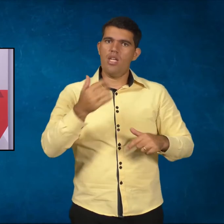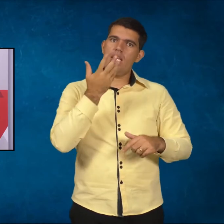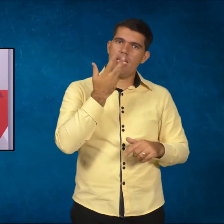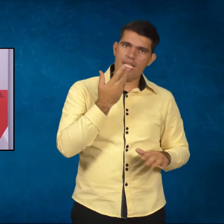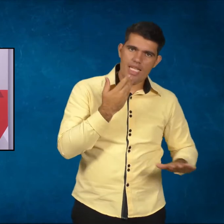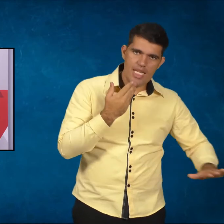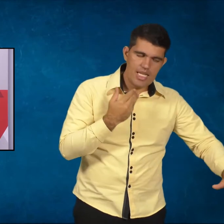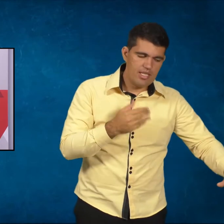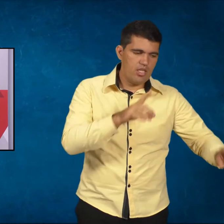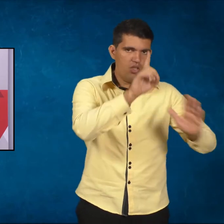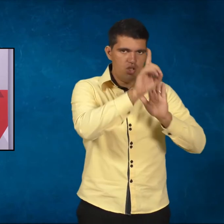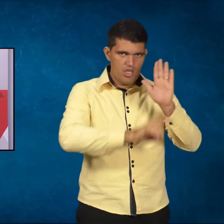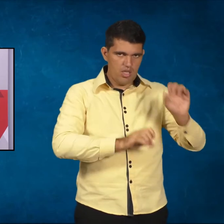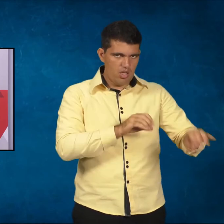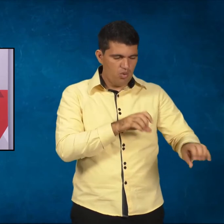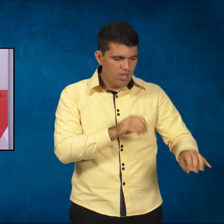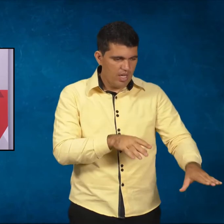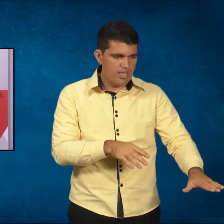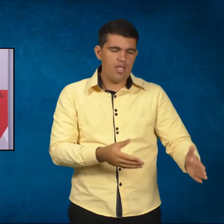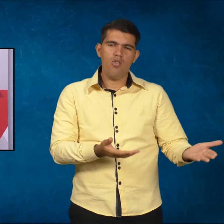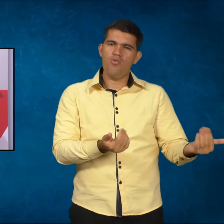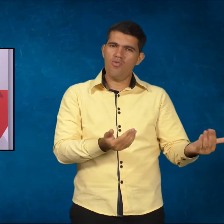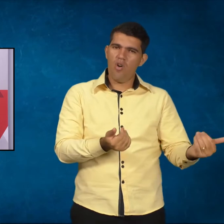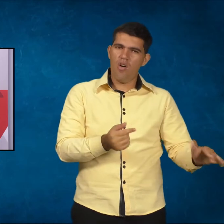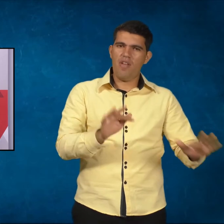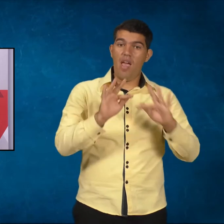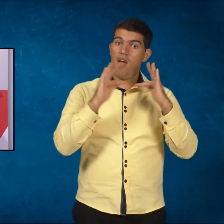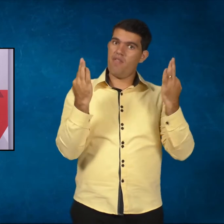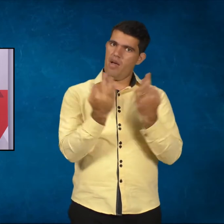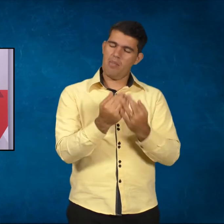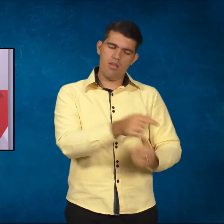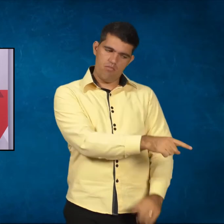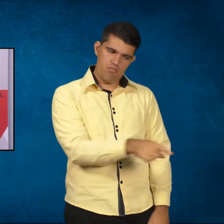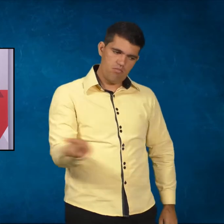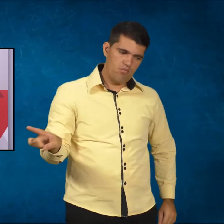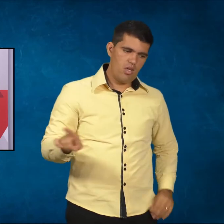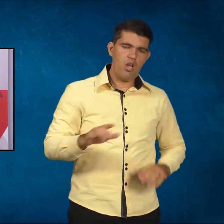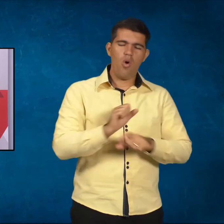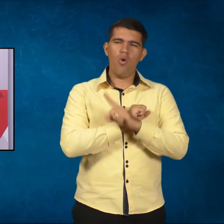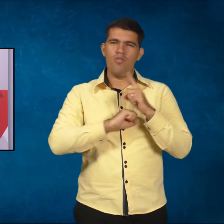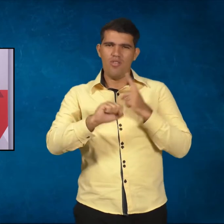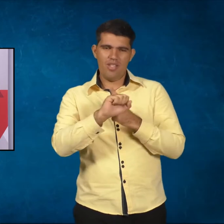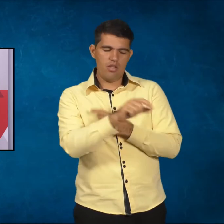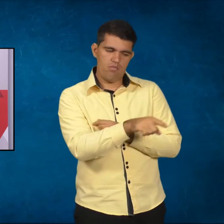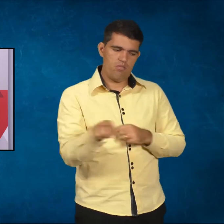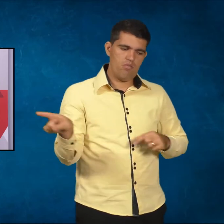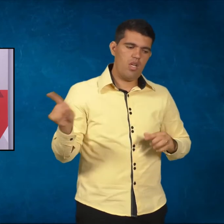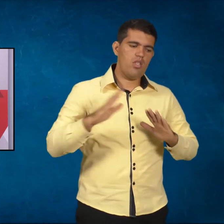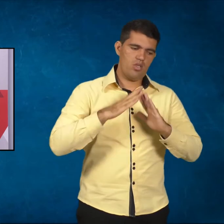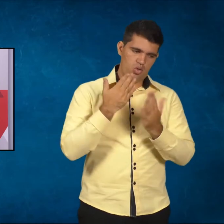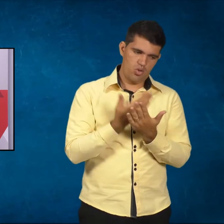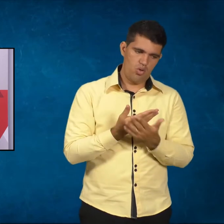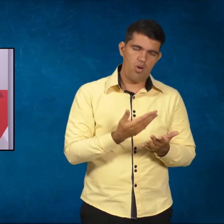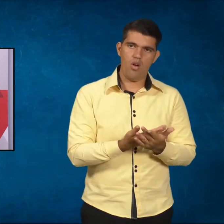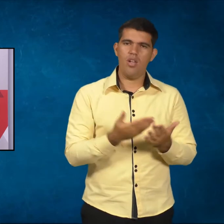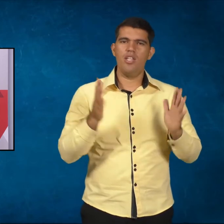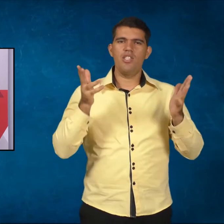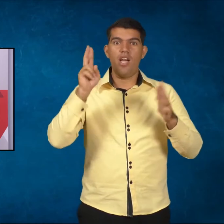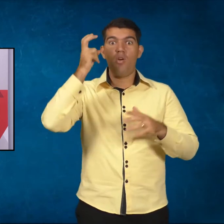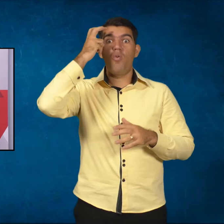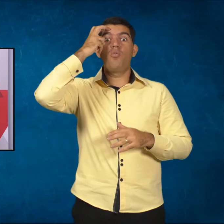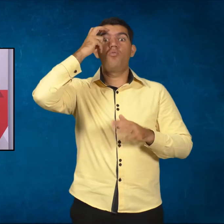educação na infância e na adolescência quando ele tá obrigado pela família pela sociedade não é e nós já